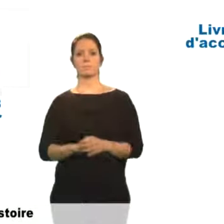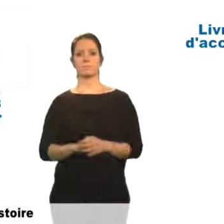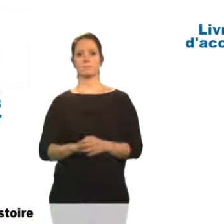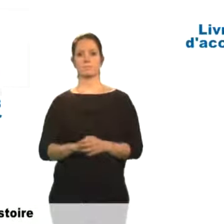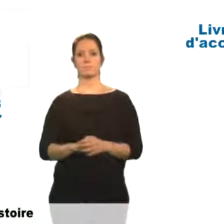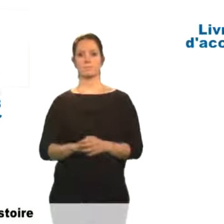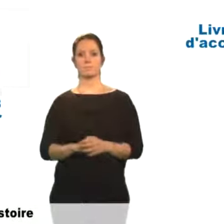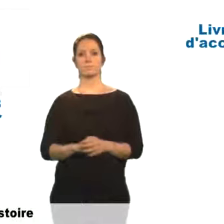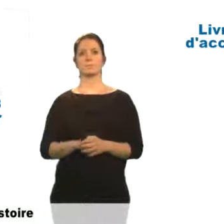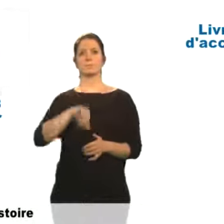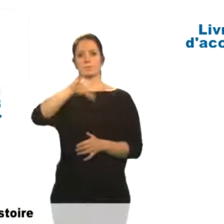Jeanne d'Arc et Violette Schoen,